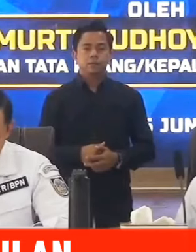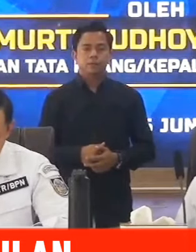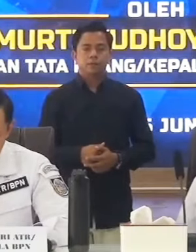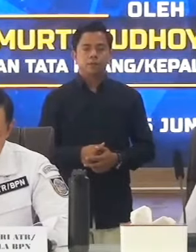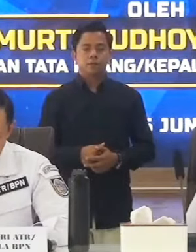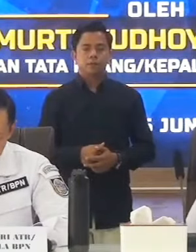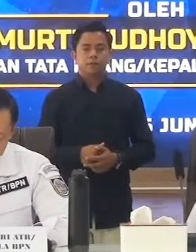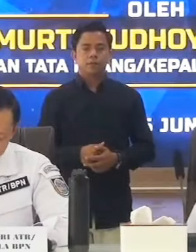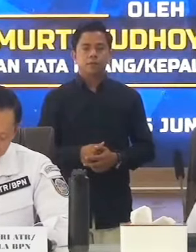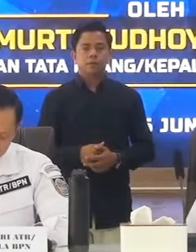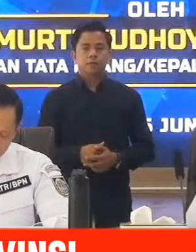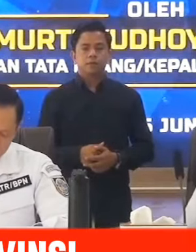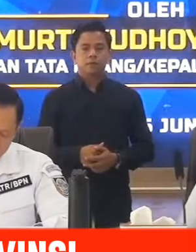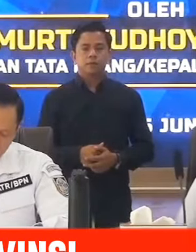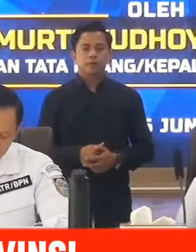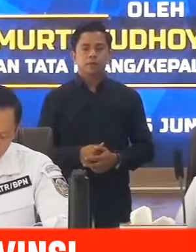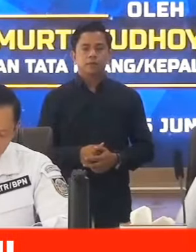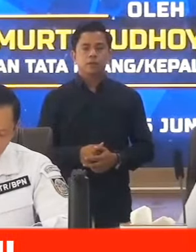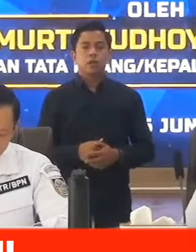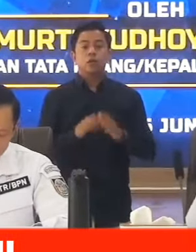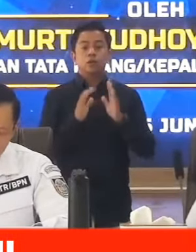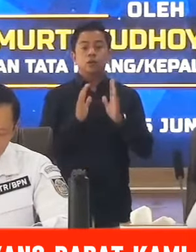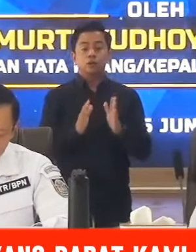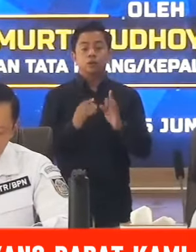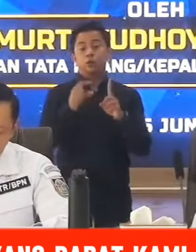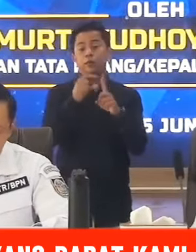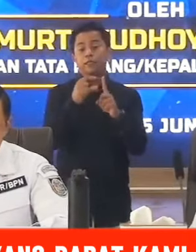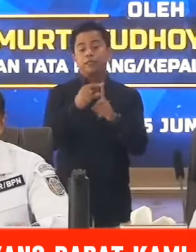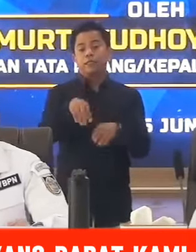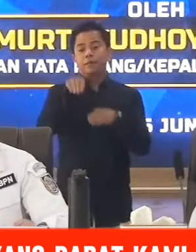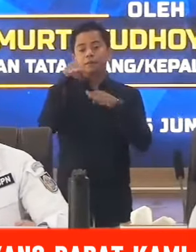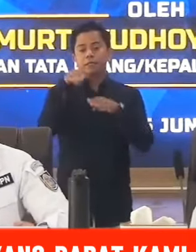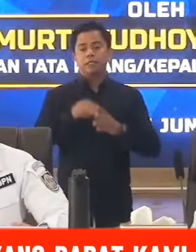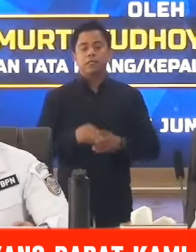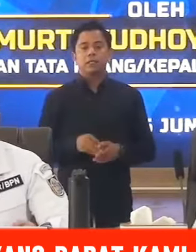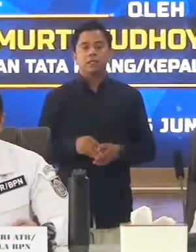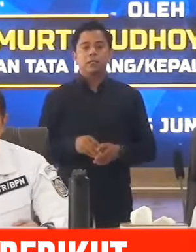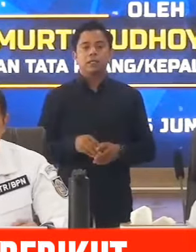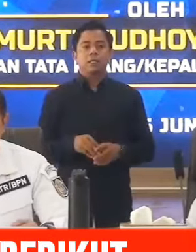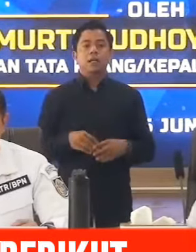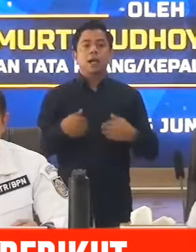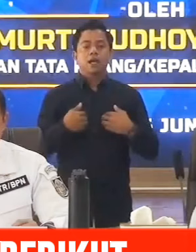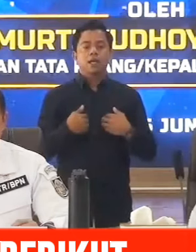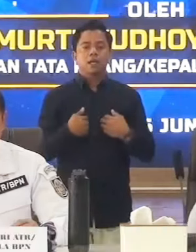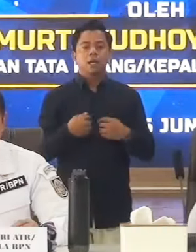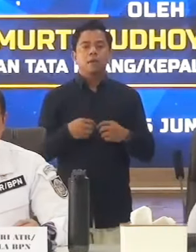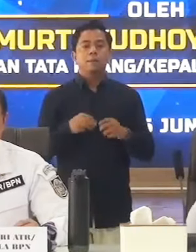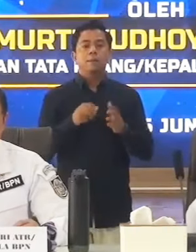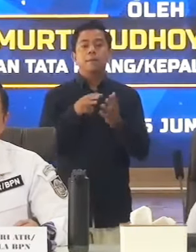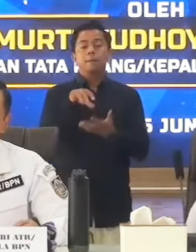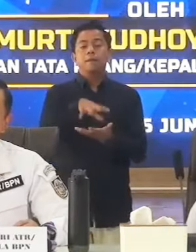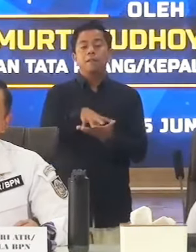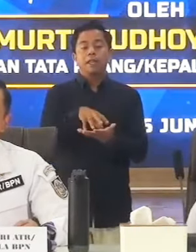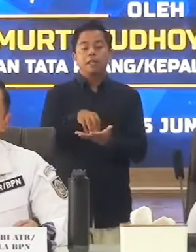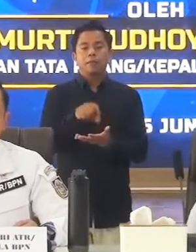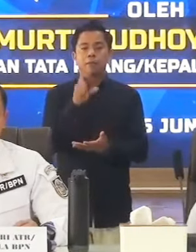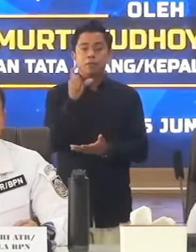dan keadilan. Khusus di Provinsi Jambi ini, ada 3 kasus mafia tanah yang dapat kami uraikan sebagai berikut.